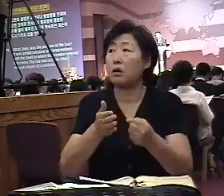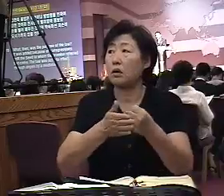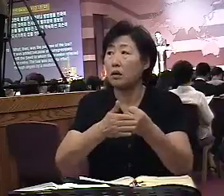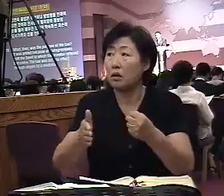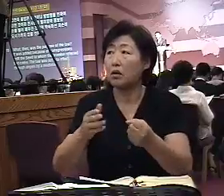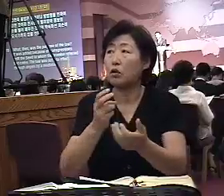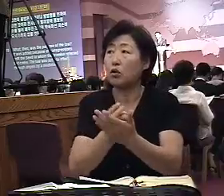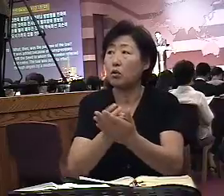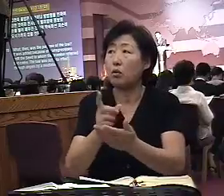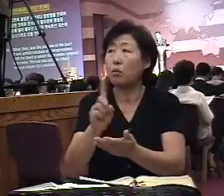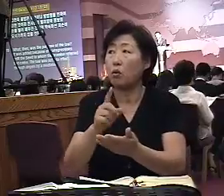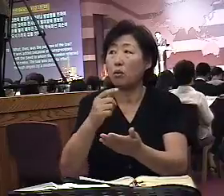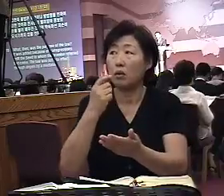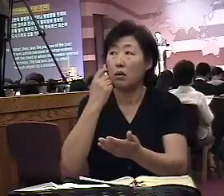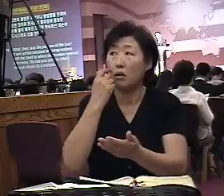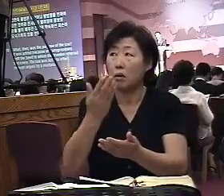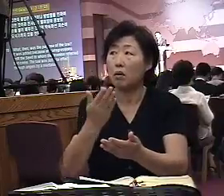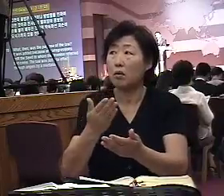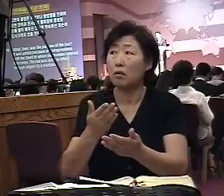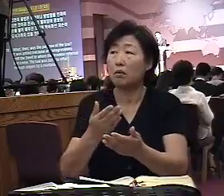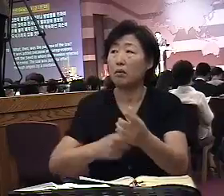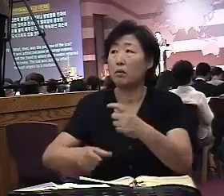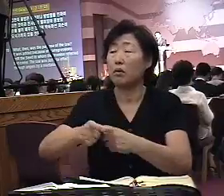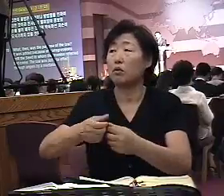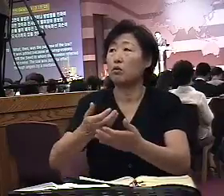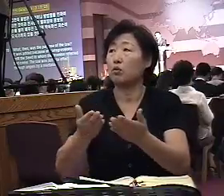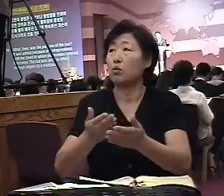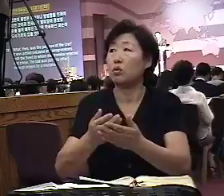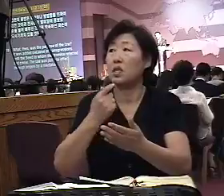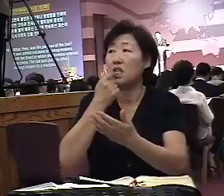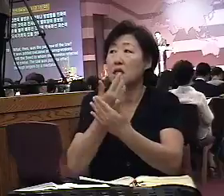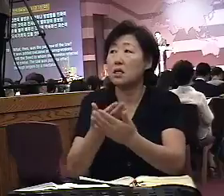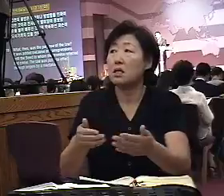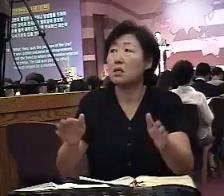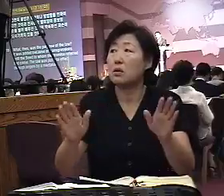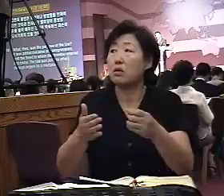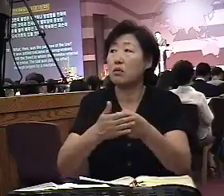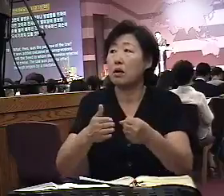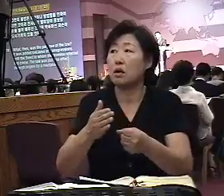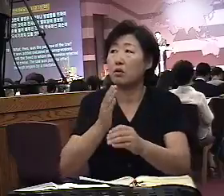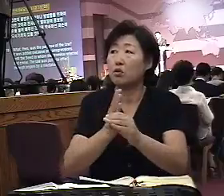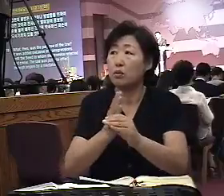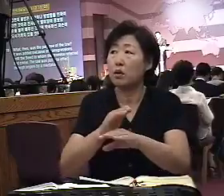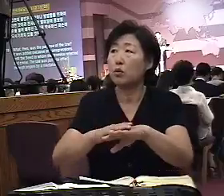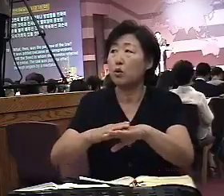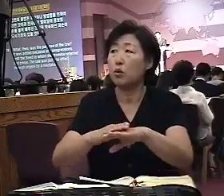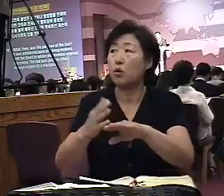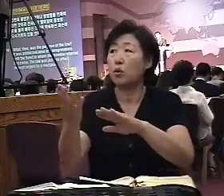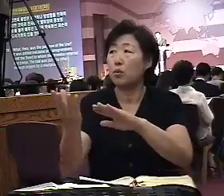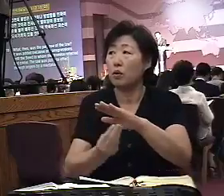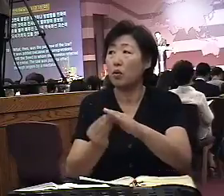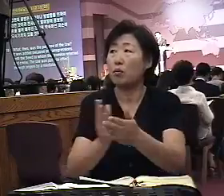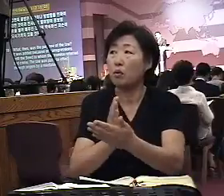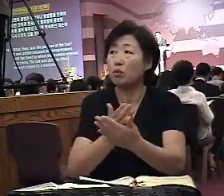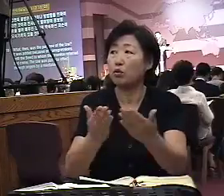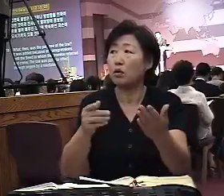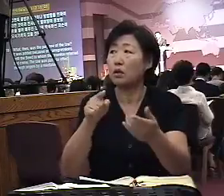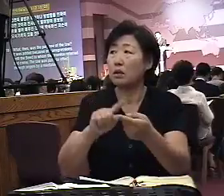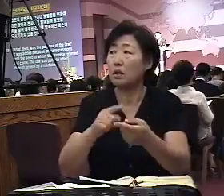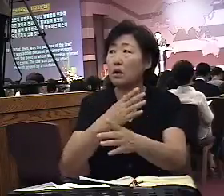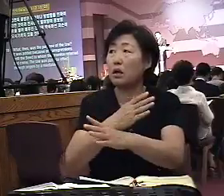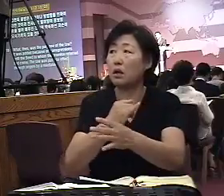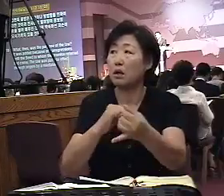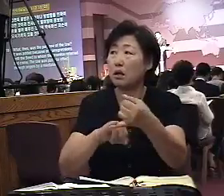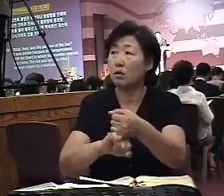무엇이냐? 범법함을 인하여 더한 것이라. 천사들로 말미암아 중보의 손을 빌어 베푸신 것인데